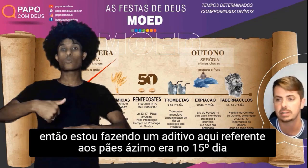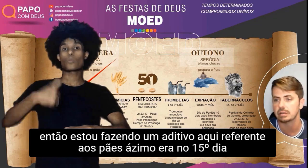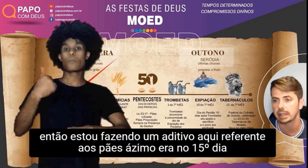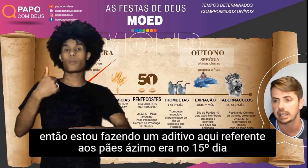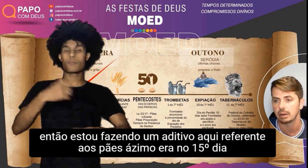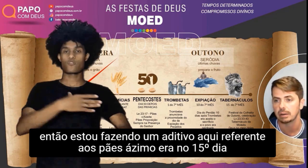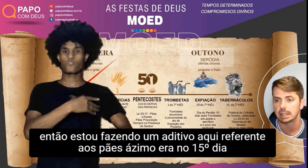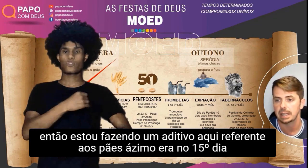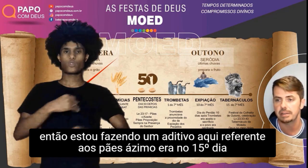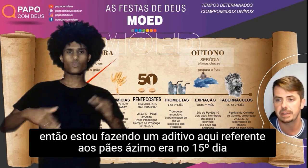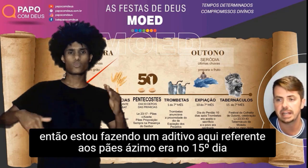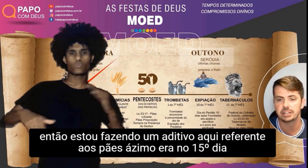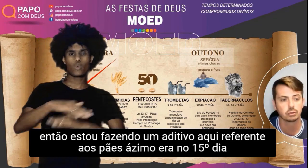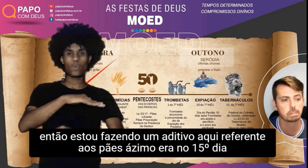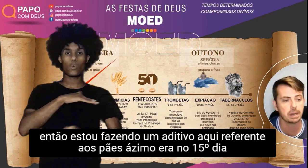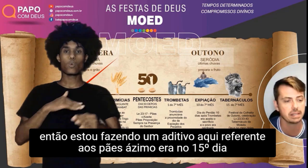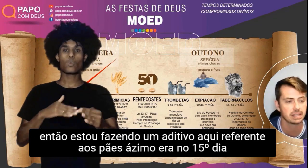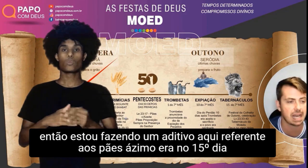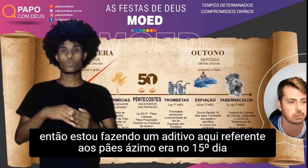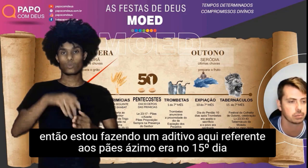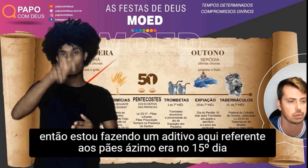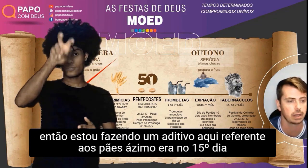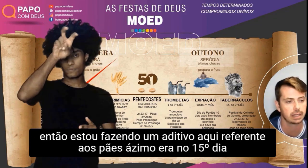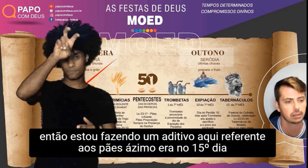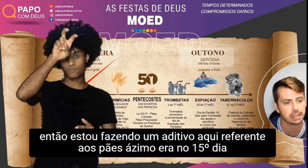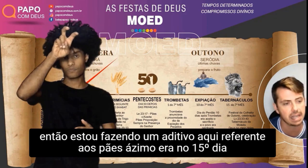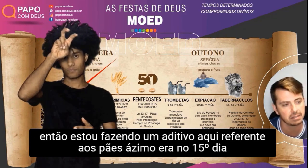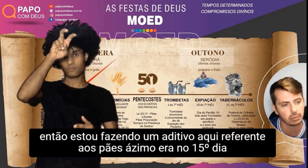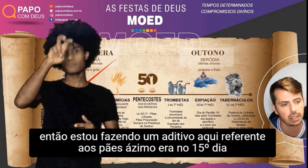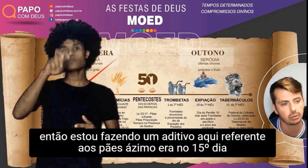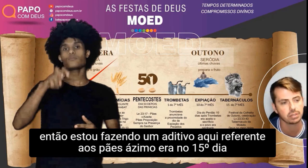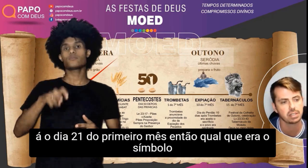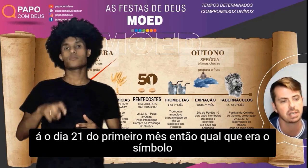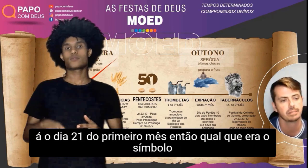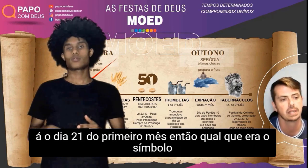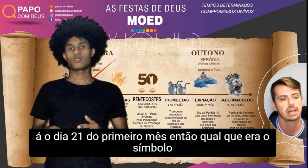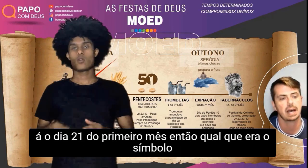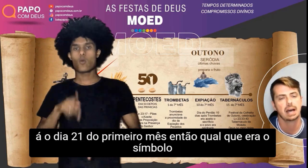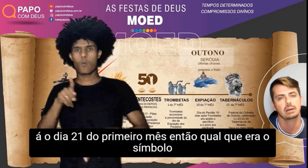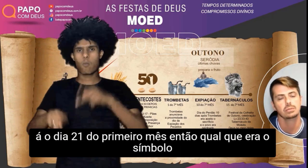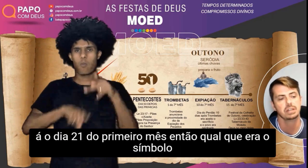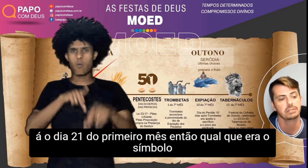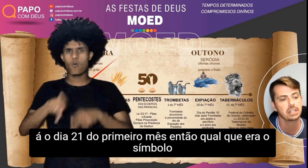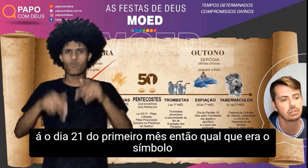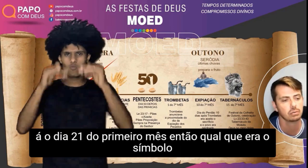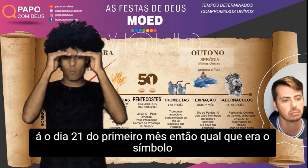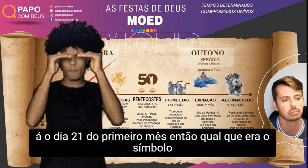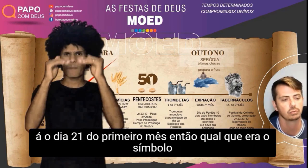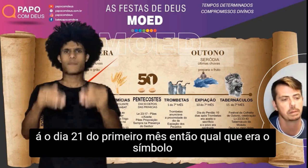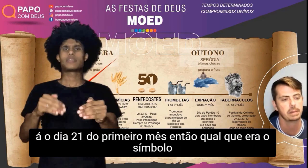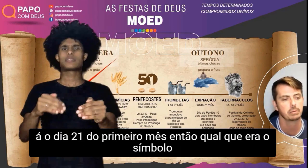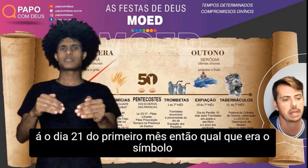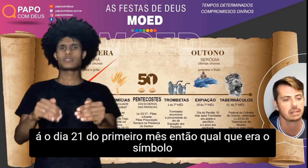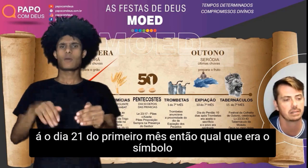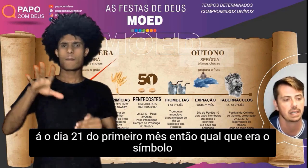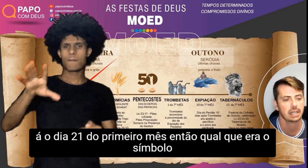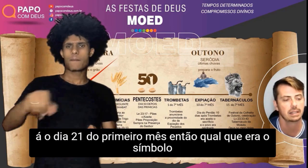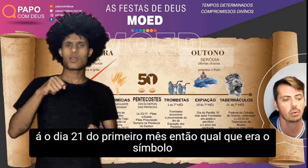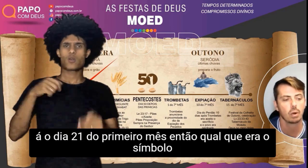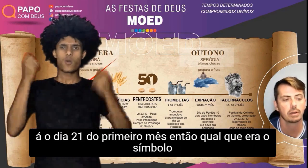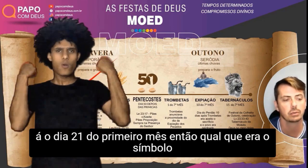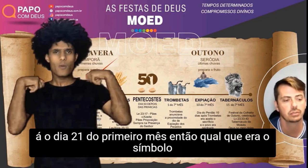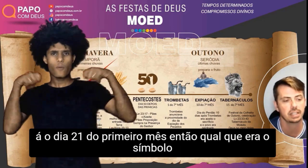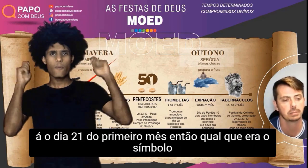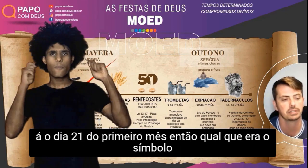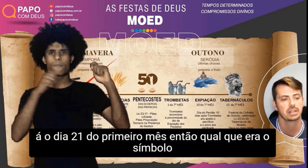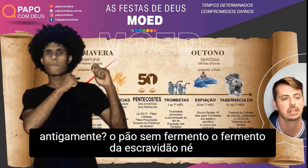fazendo um aditivo aqui, ó. Referente aos pães asmos, ó, era no 15º dia o dia 21 do primeiro mês.